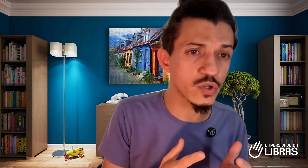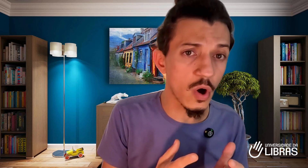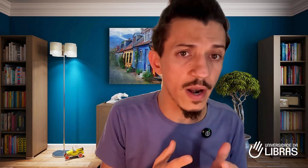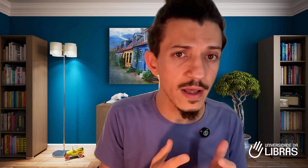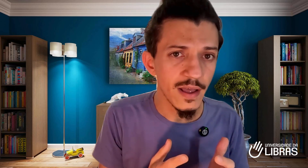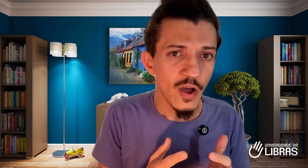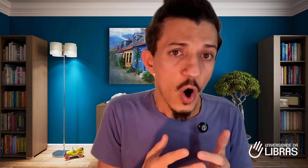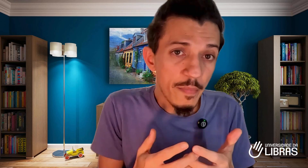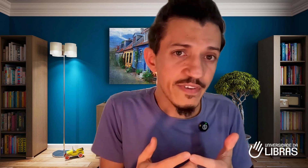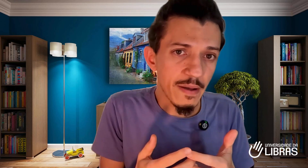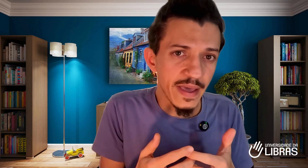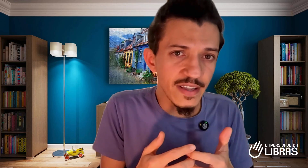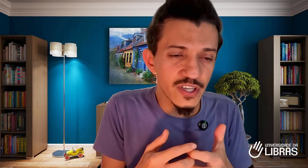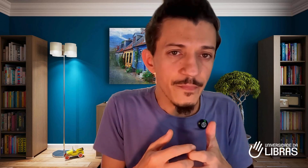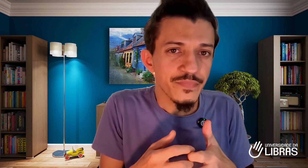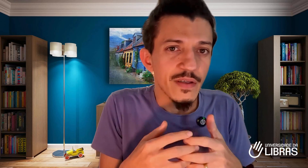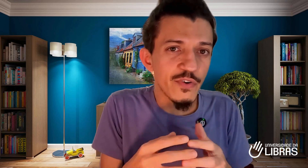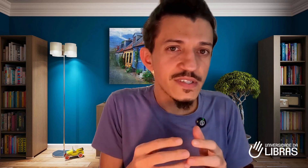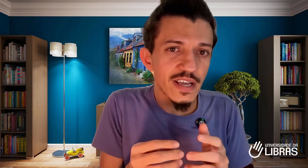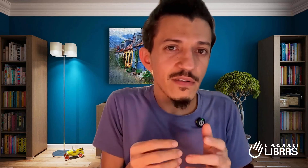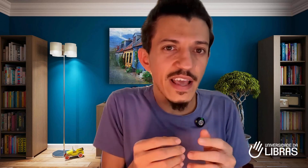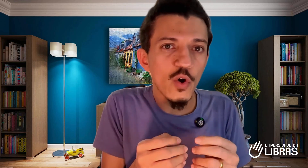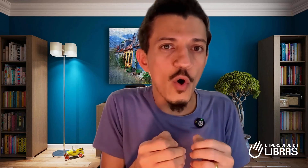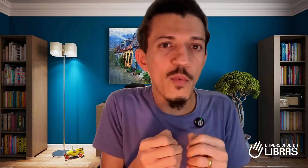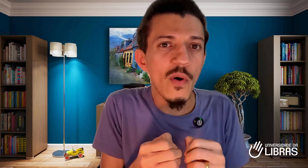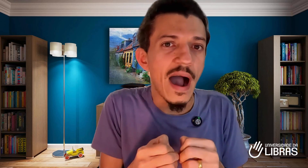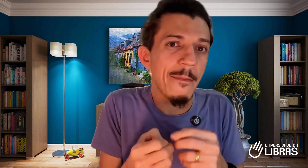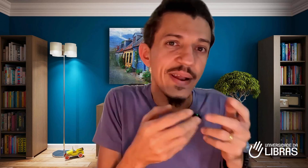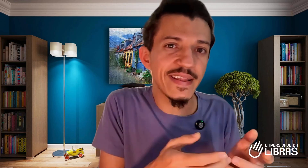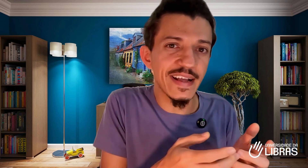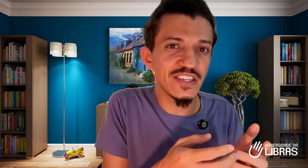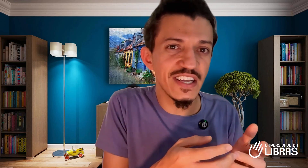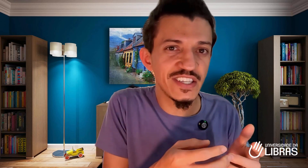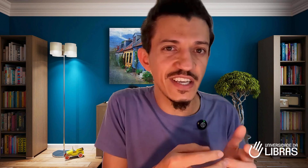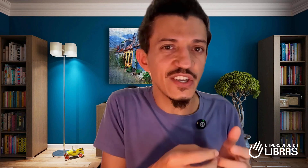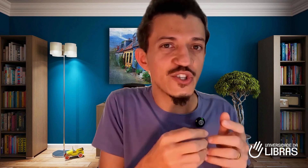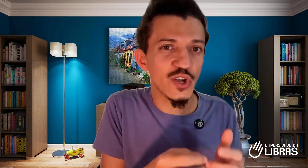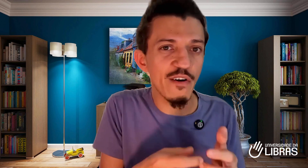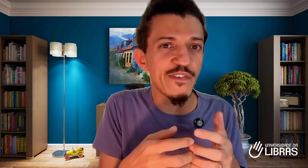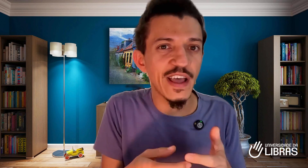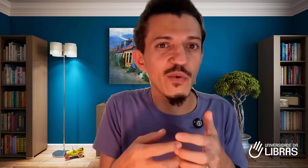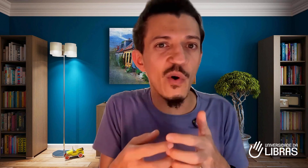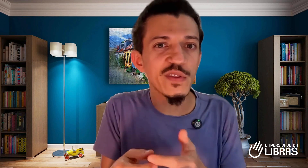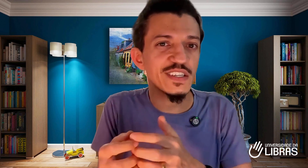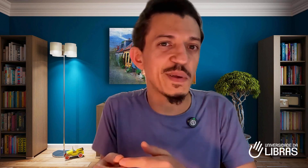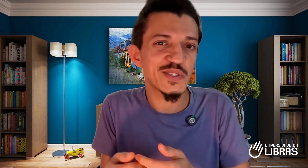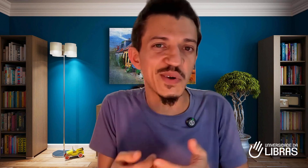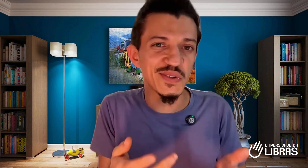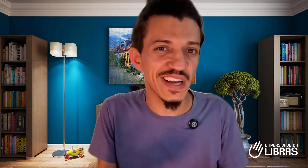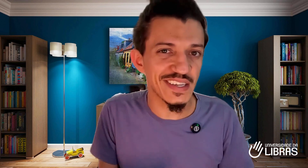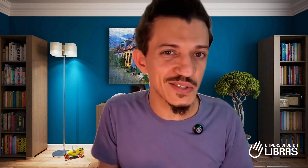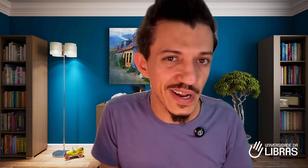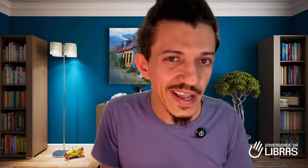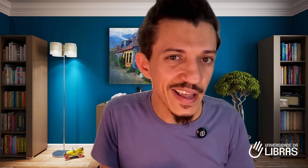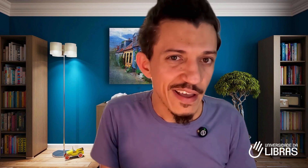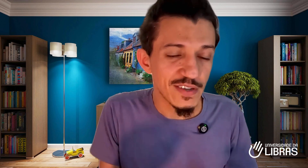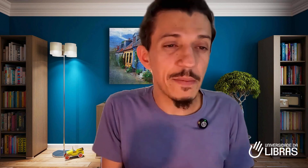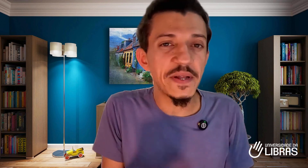autoescola. Obviamente, você não tem como aprender a dirigir só vendo outras pessoas no trânsito, né? Você precisa de